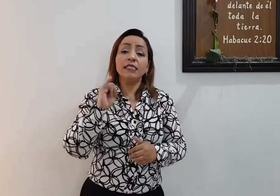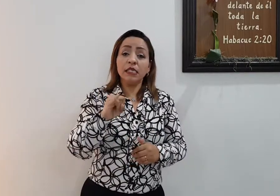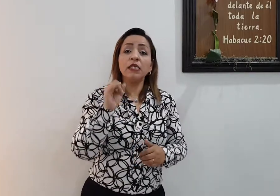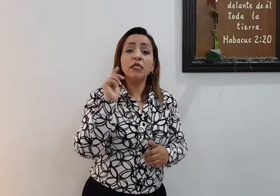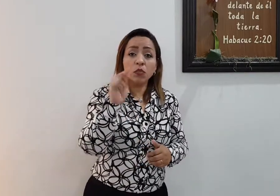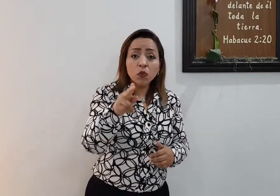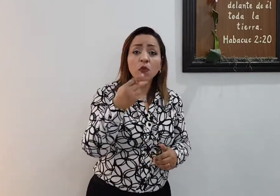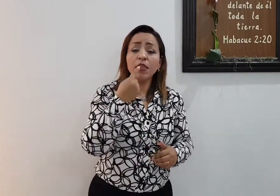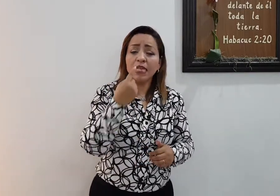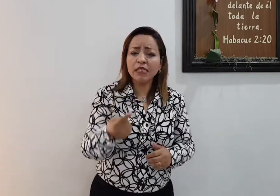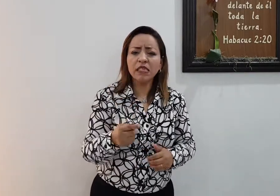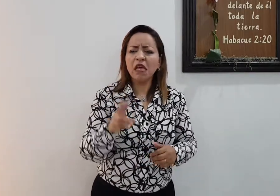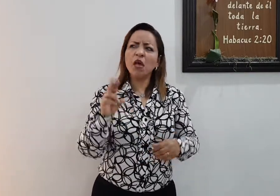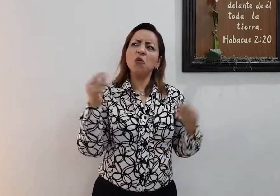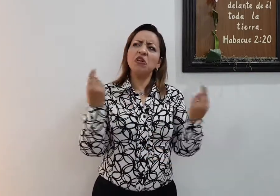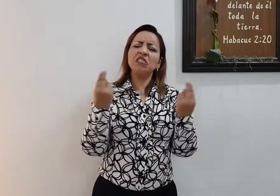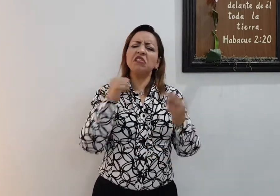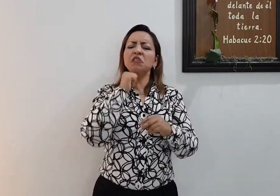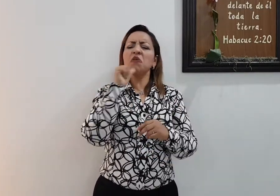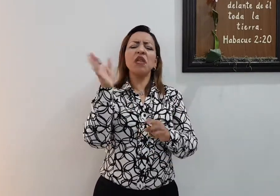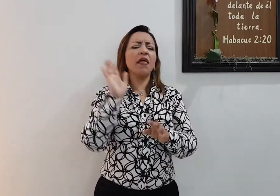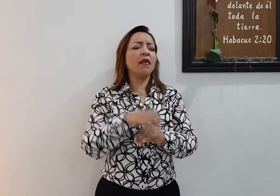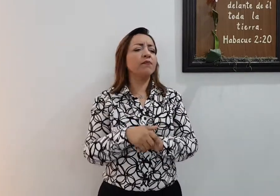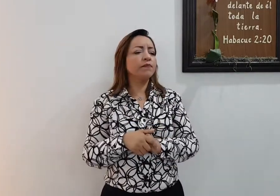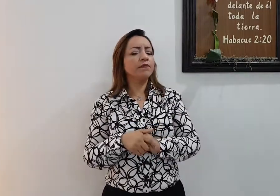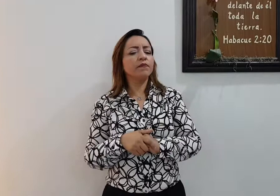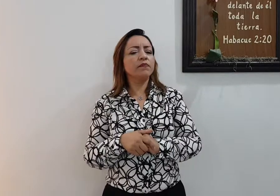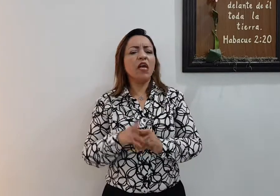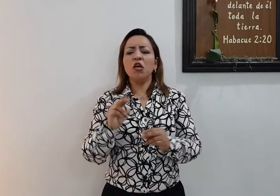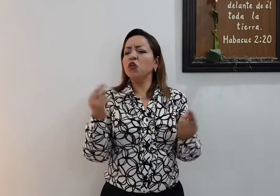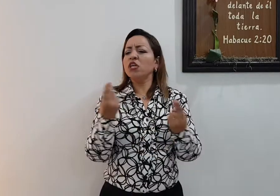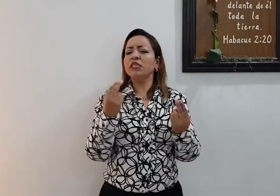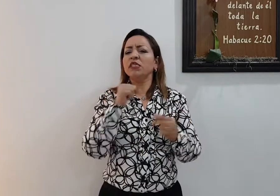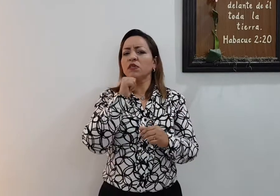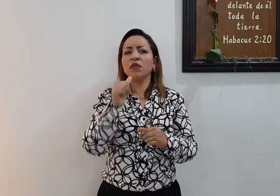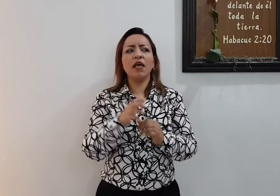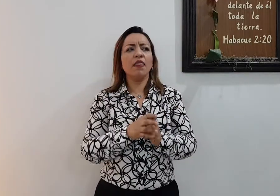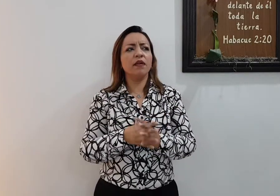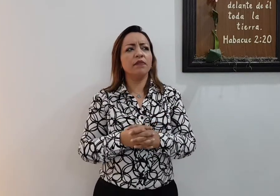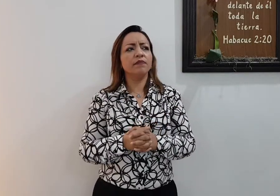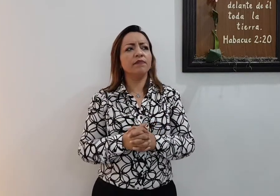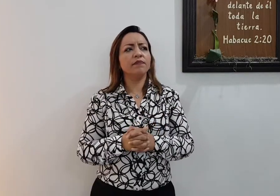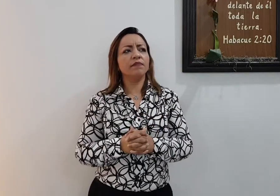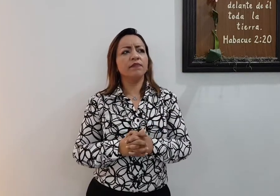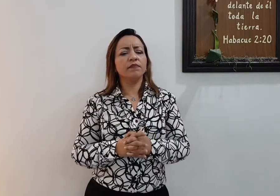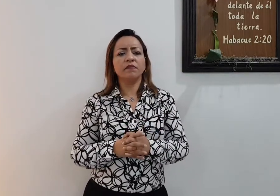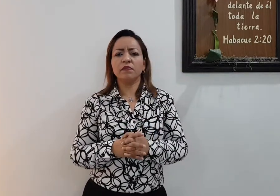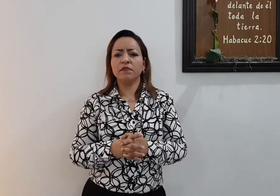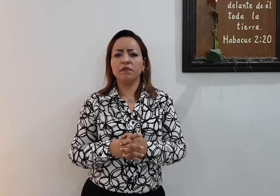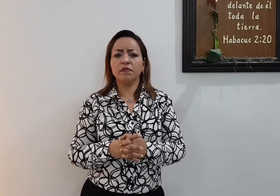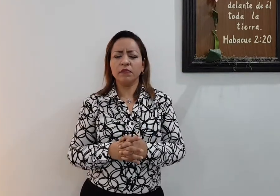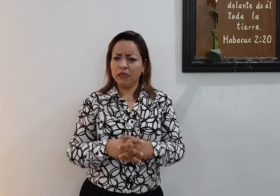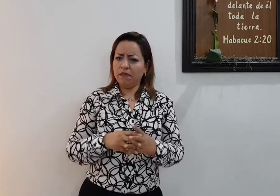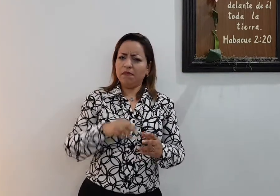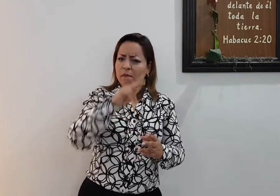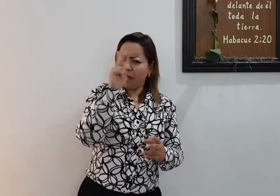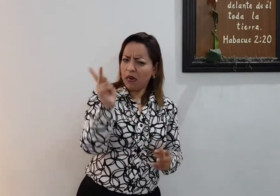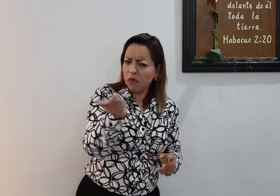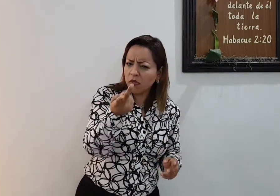nada, me temo que no conoce su pobreza. Eso lo dijo Carlos Spurgeon, hermano. No tienes nada que pedirle a Dios, entonces